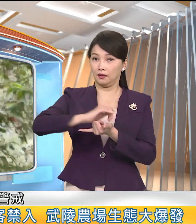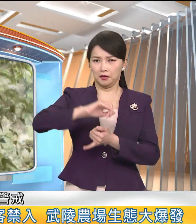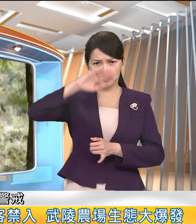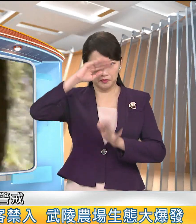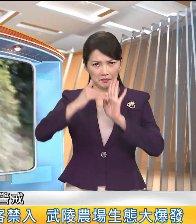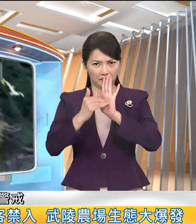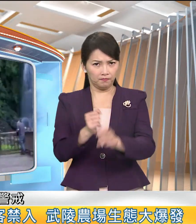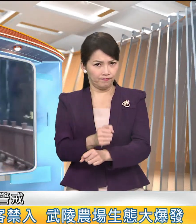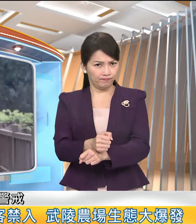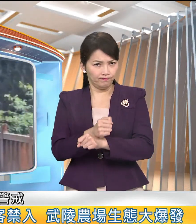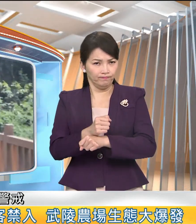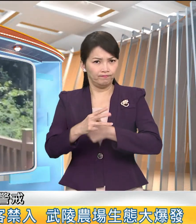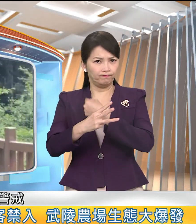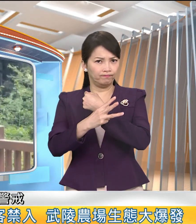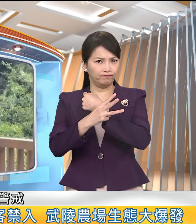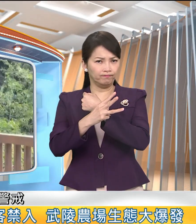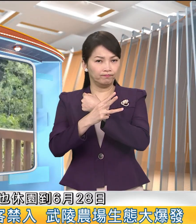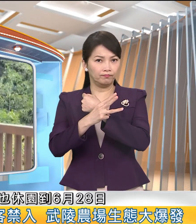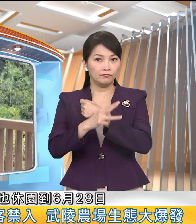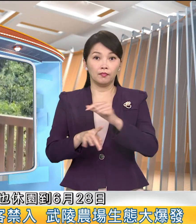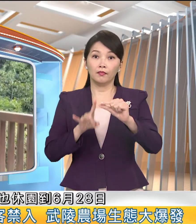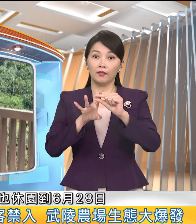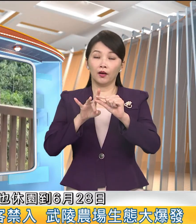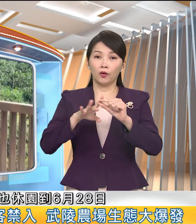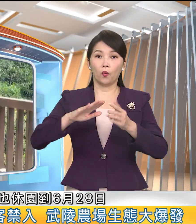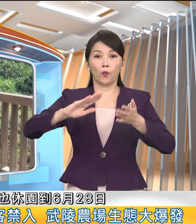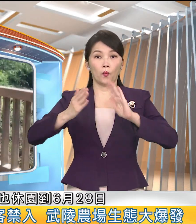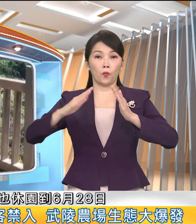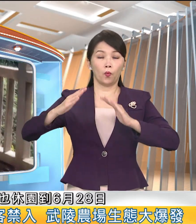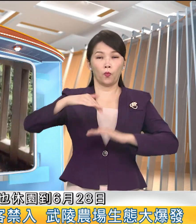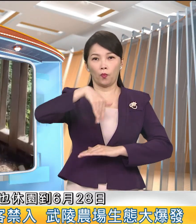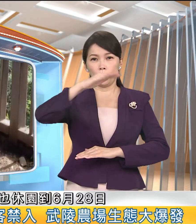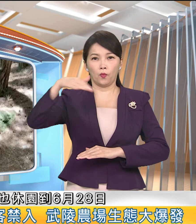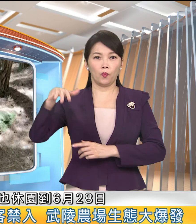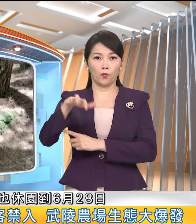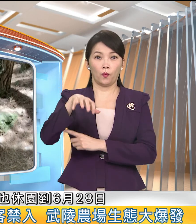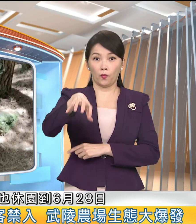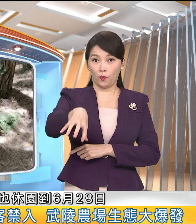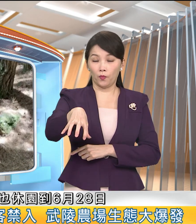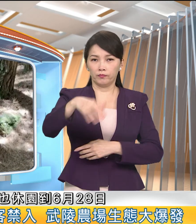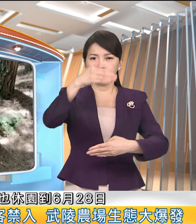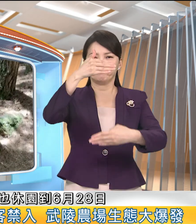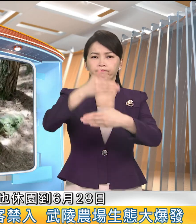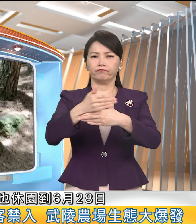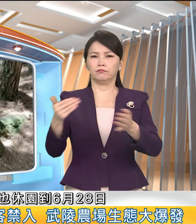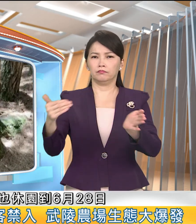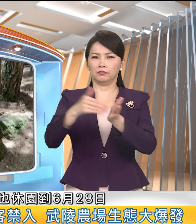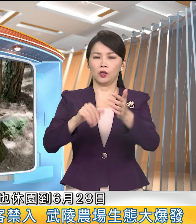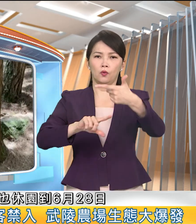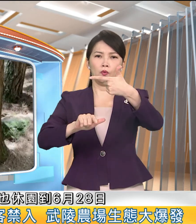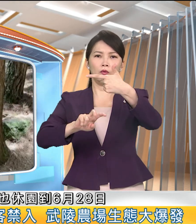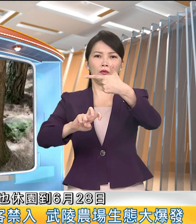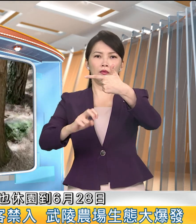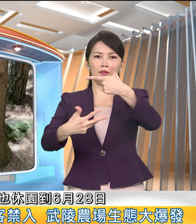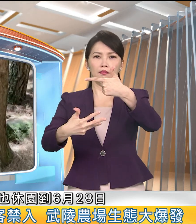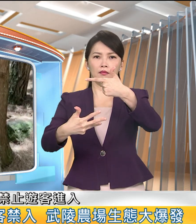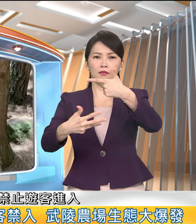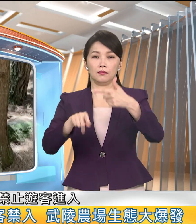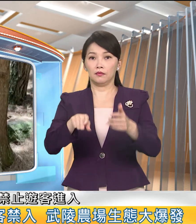全国疫情三级警戒，台中武林农场也休园到6月28号。